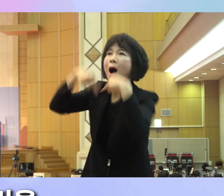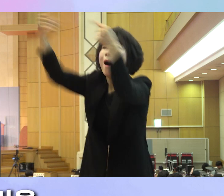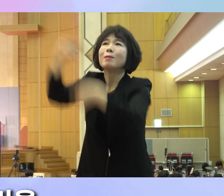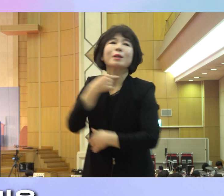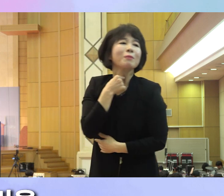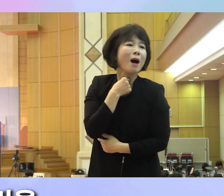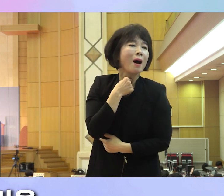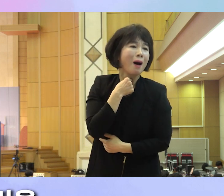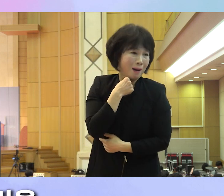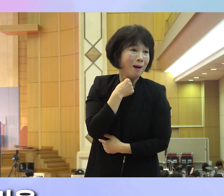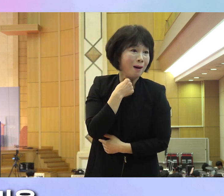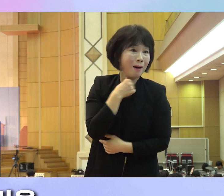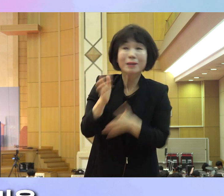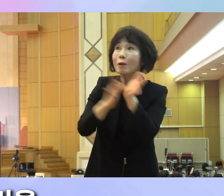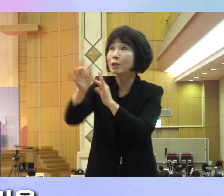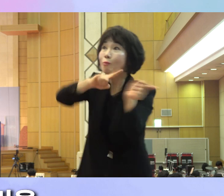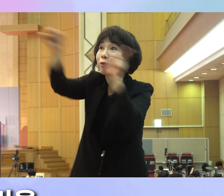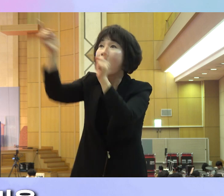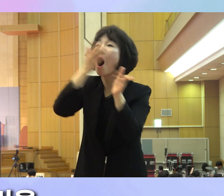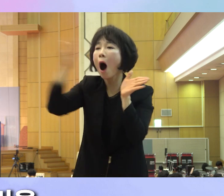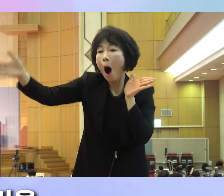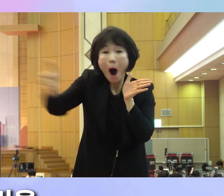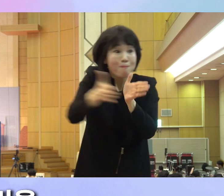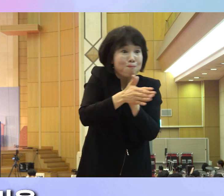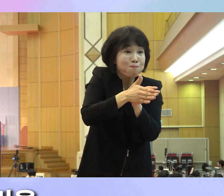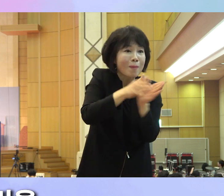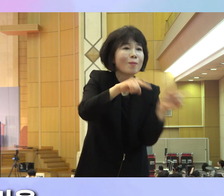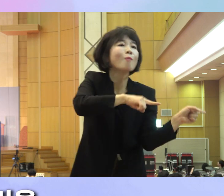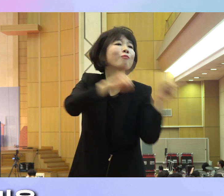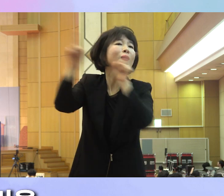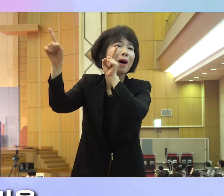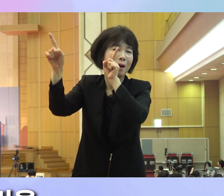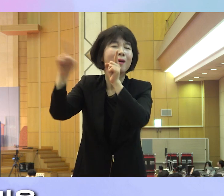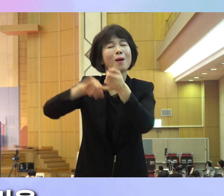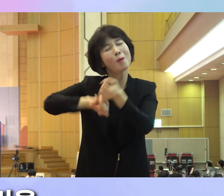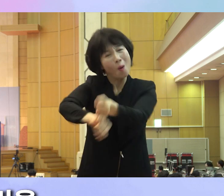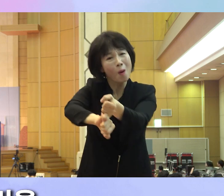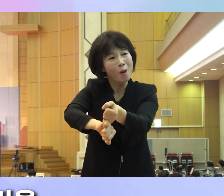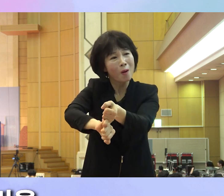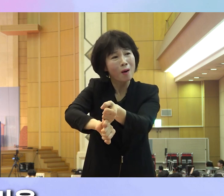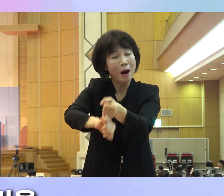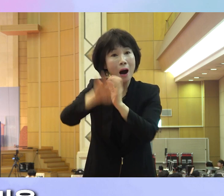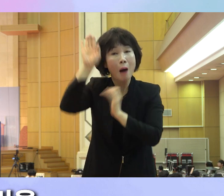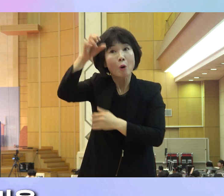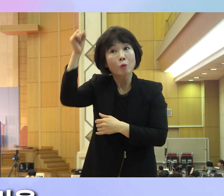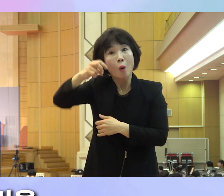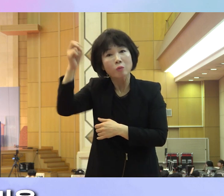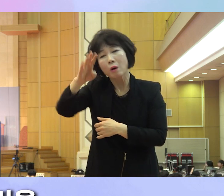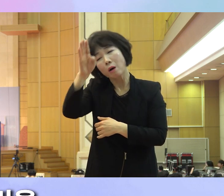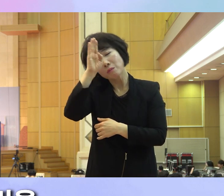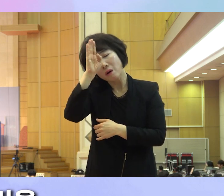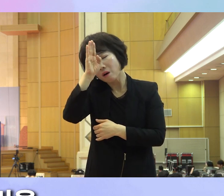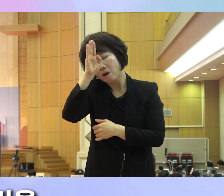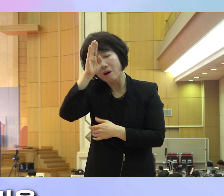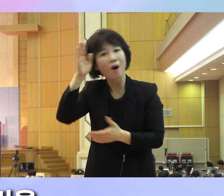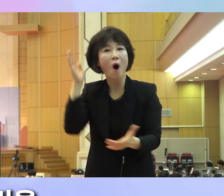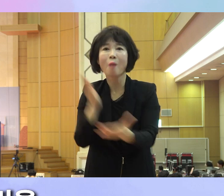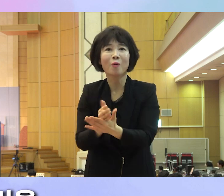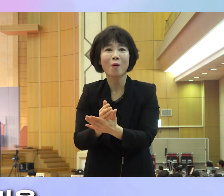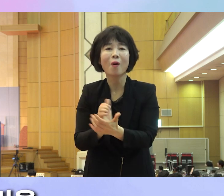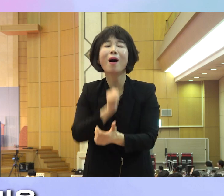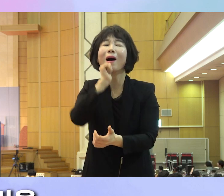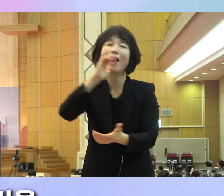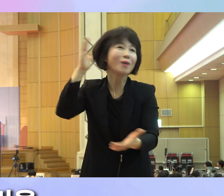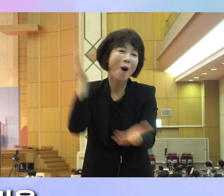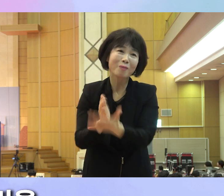부활하고 나도 부활 때가 되면 예수님 같이 부활해서 다시는 죽는 것도 없고 병드는 것도 없고